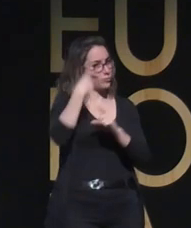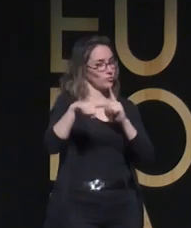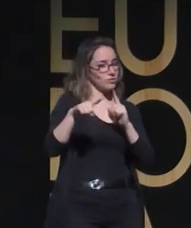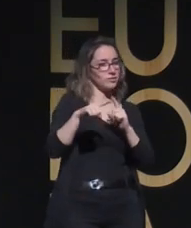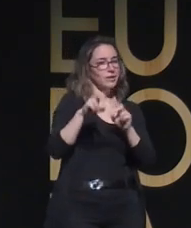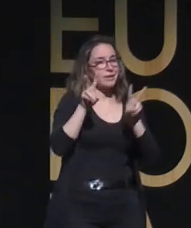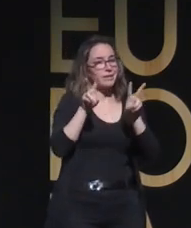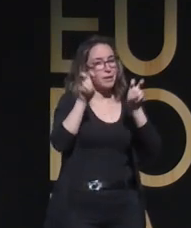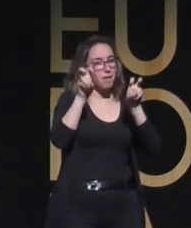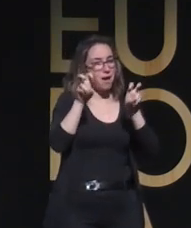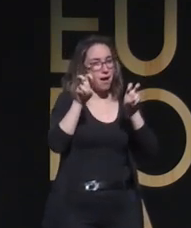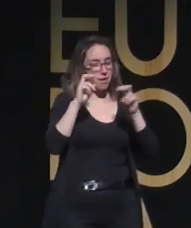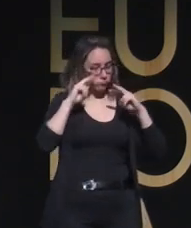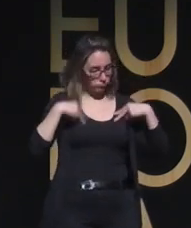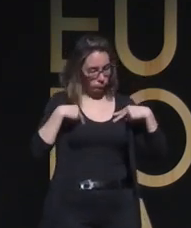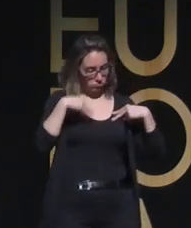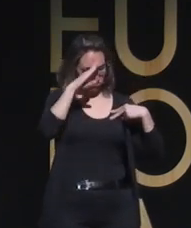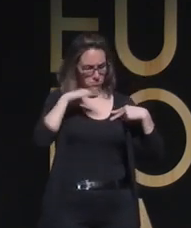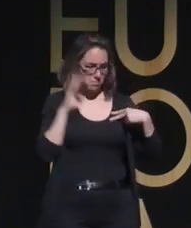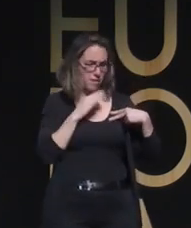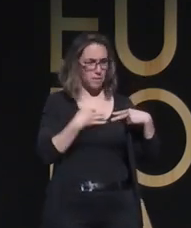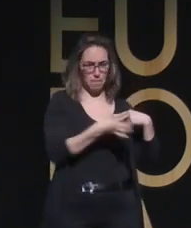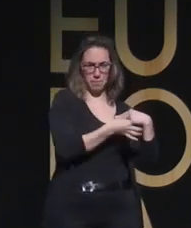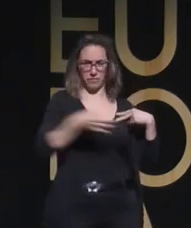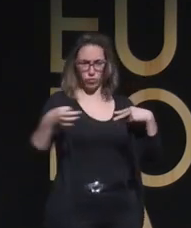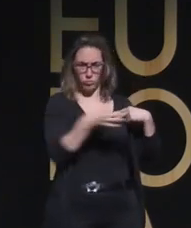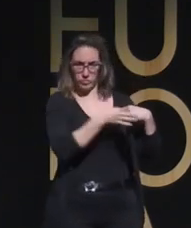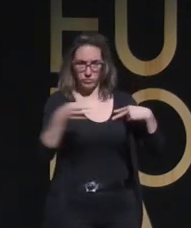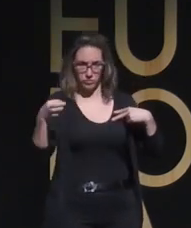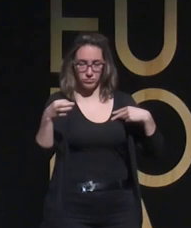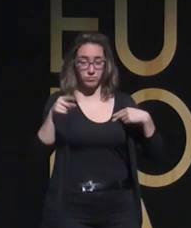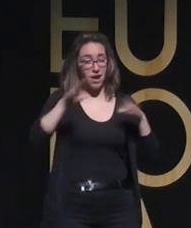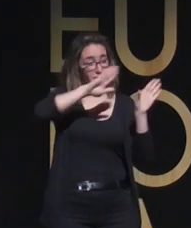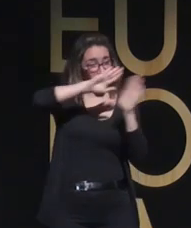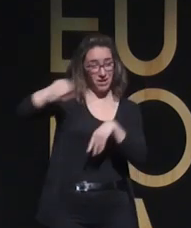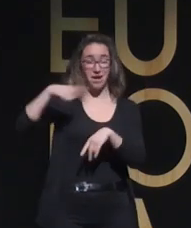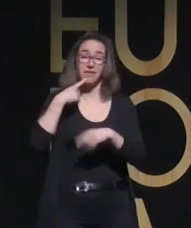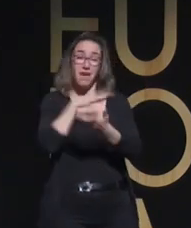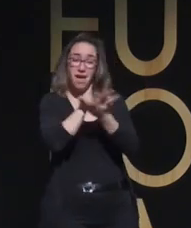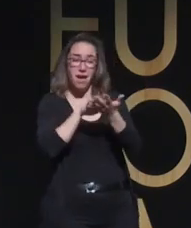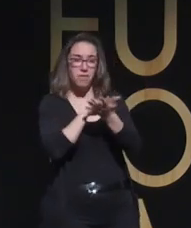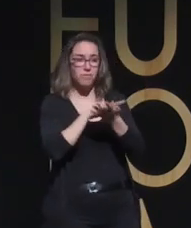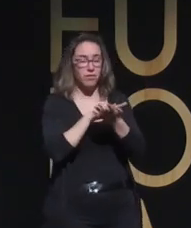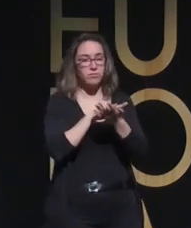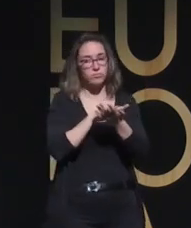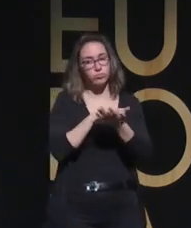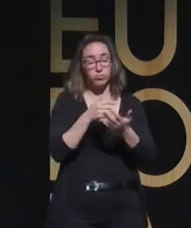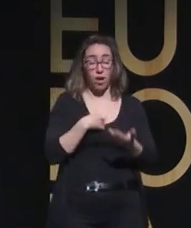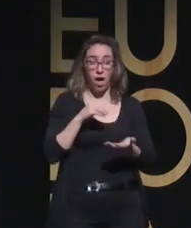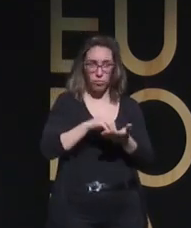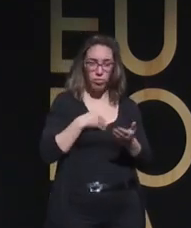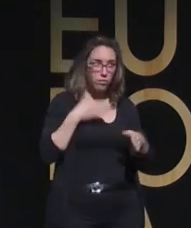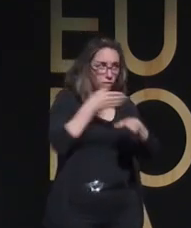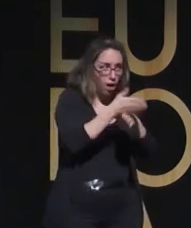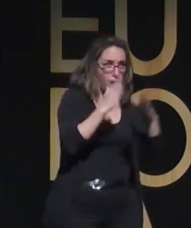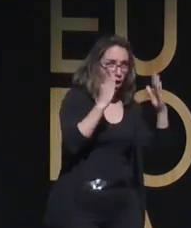del perfeccionismo en el ser padre, ¿no? Y cuando te escuchaba ahora al final decir un poco, ¿no? Bueno, si yo a veces llego a casa